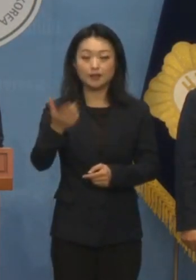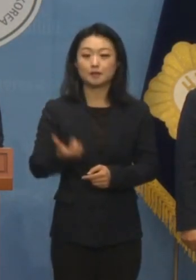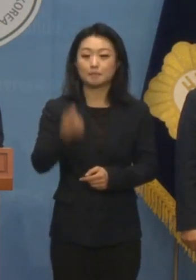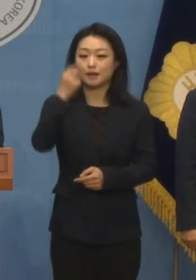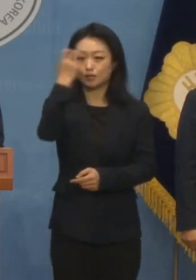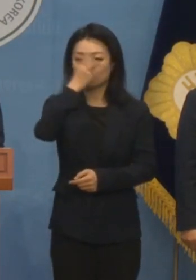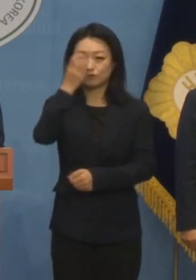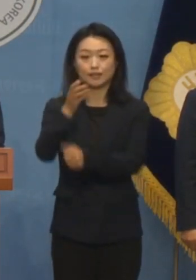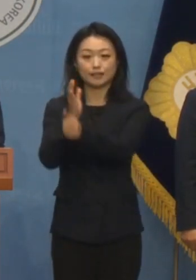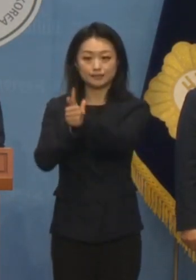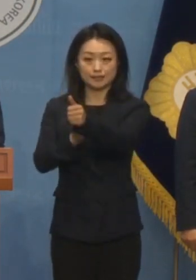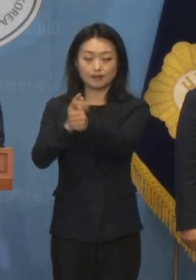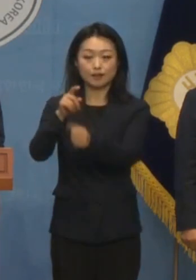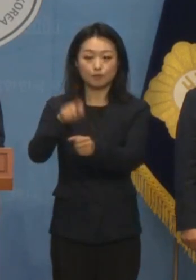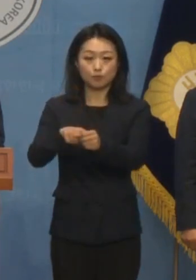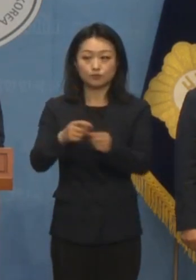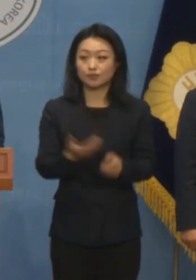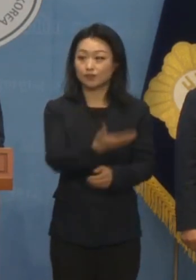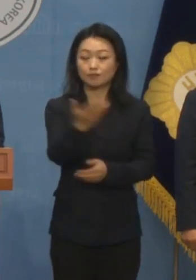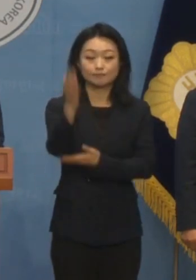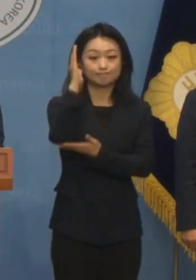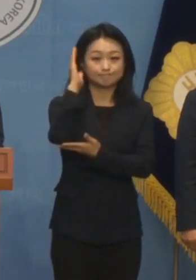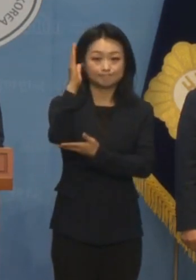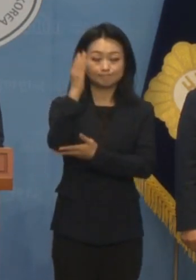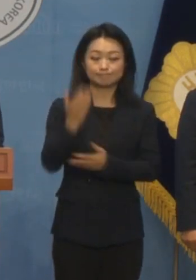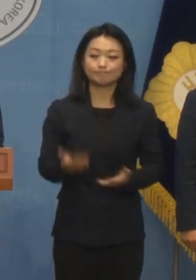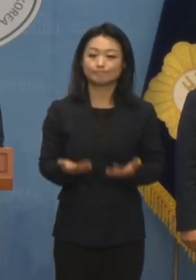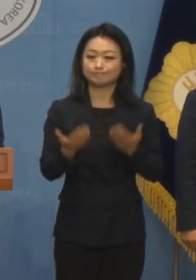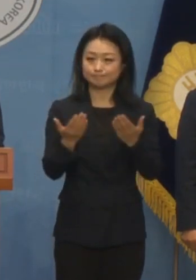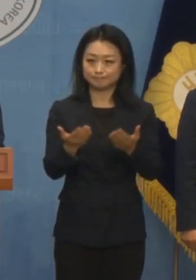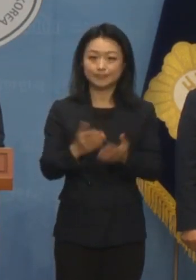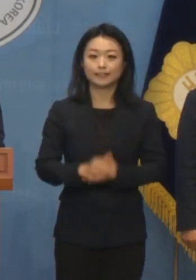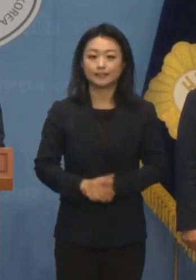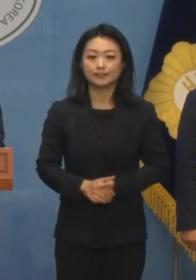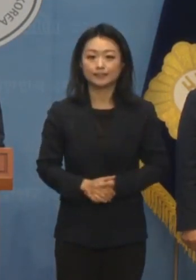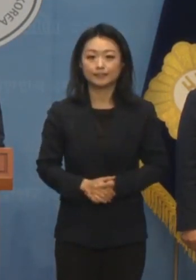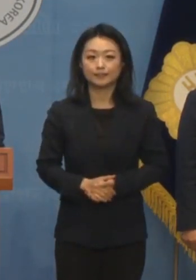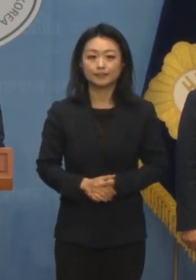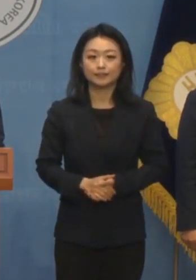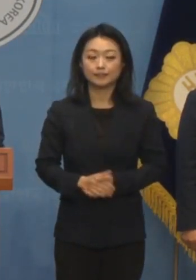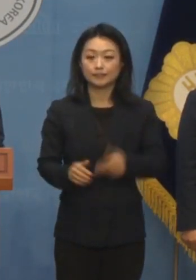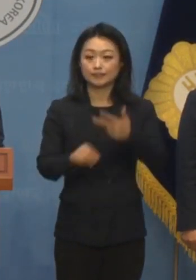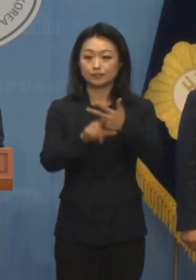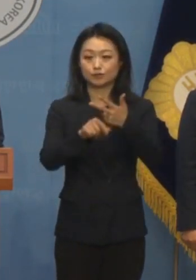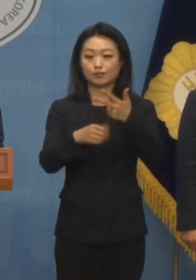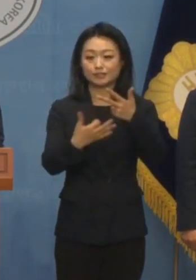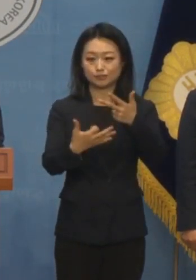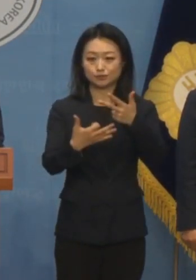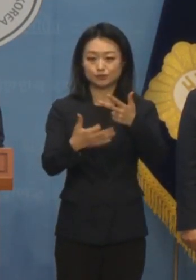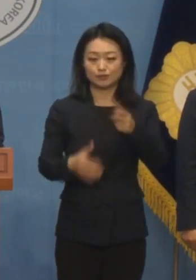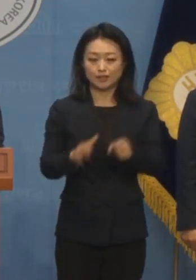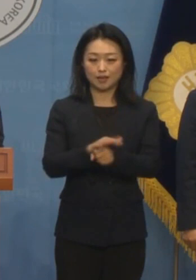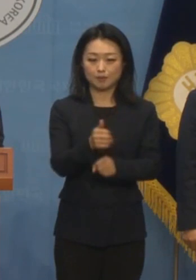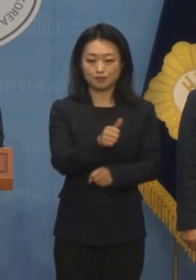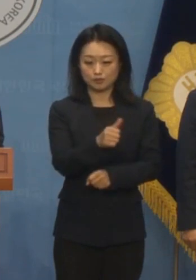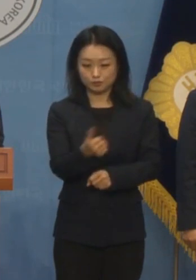수사를 촉구하는 기자회견을 열겠습니다. 7월 19일 해병대